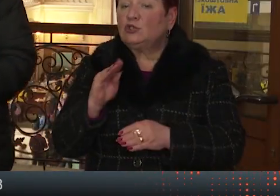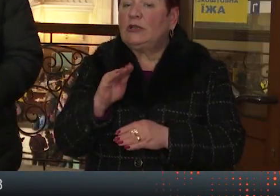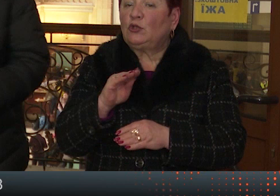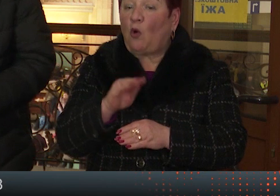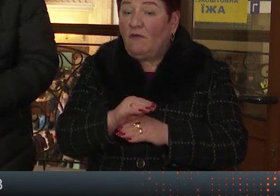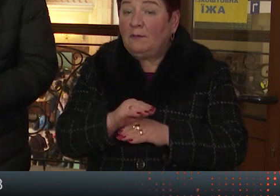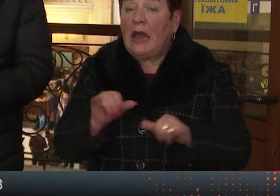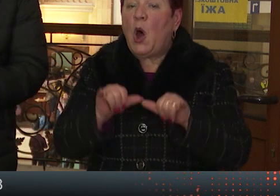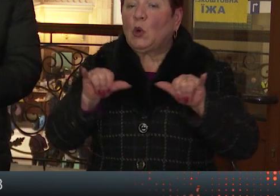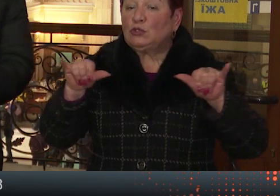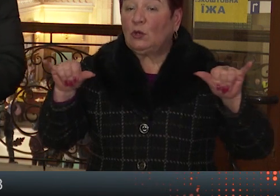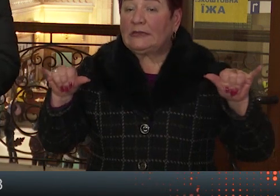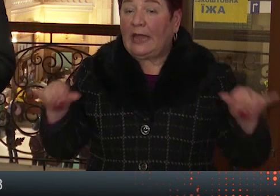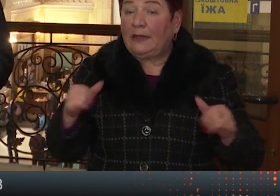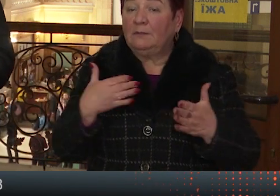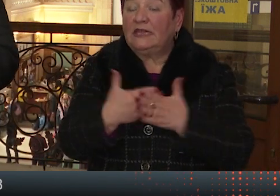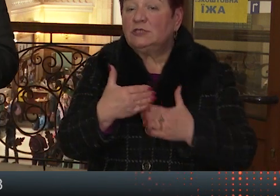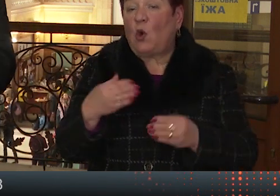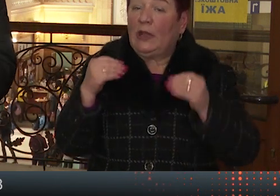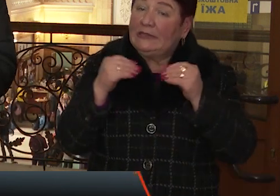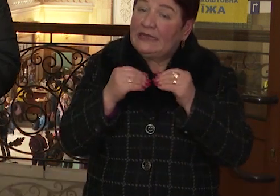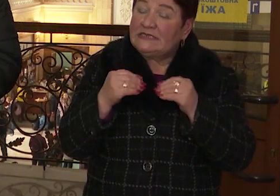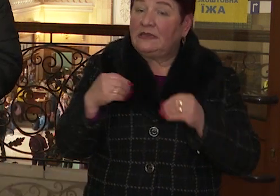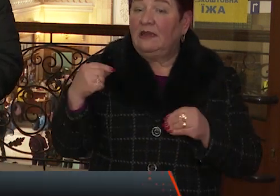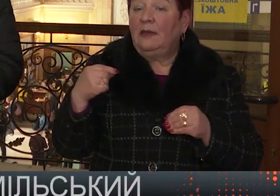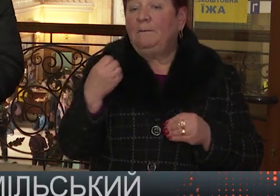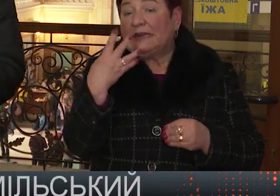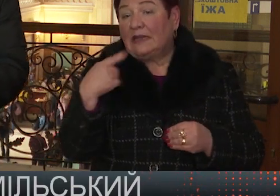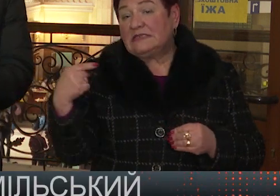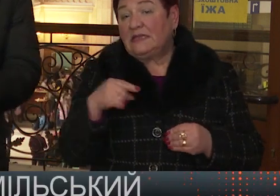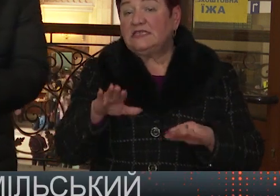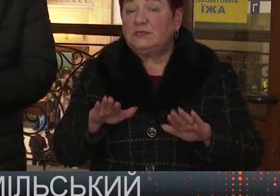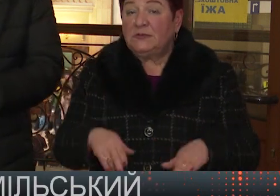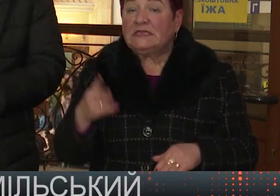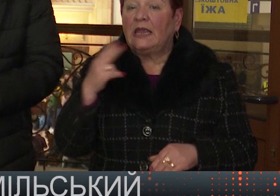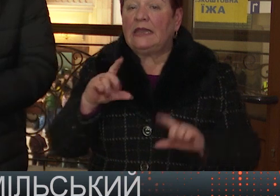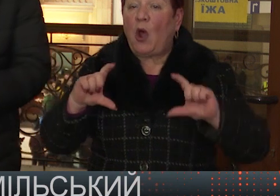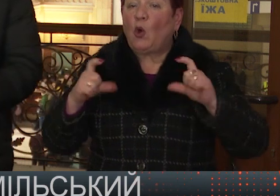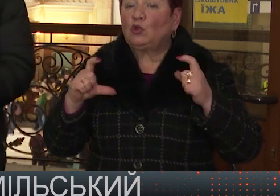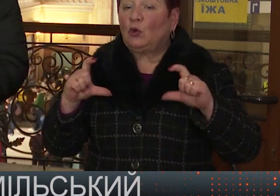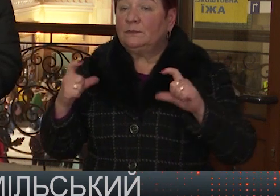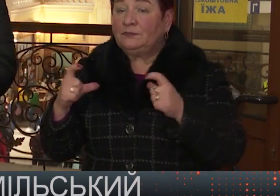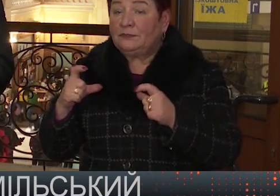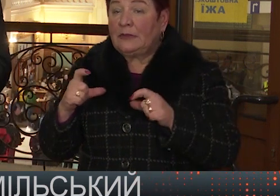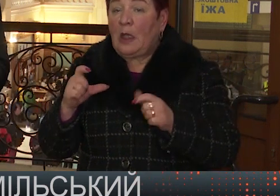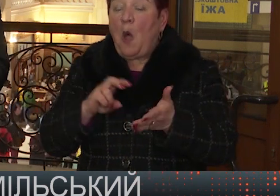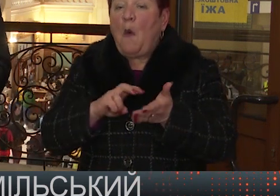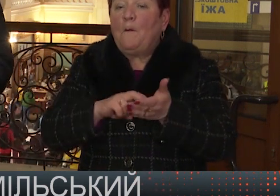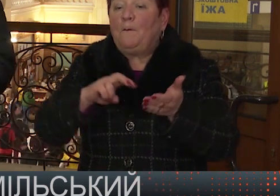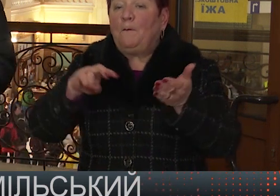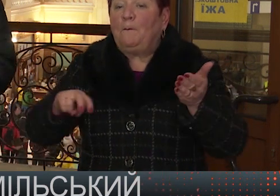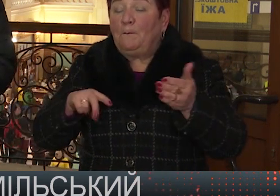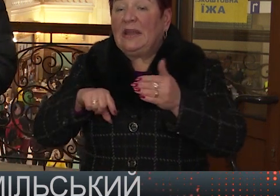ще розгортаємо близько 10-15 тисяч місць для того, щоб могли для короткотермінового переселення